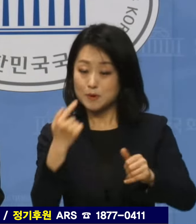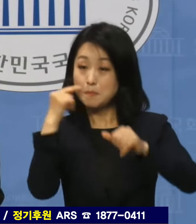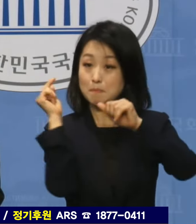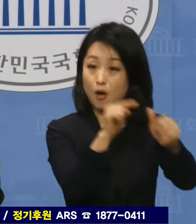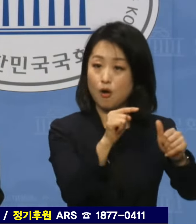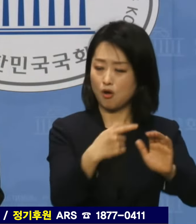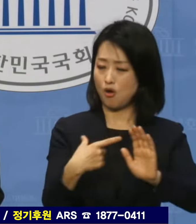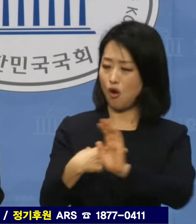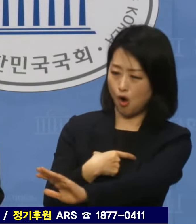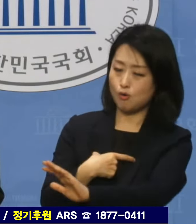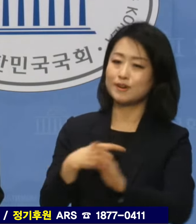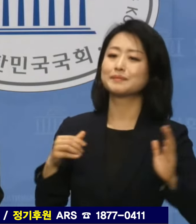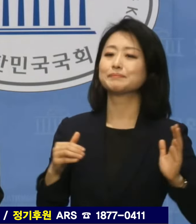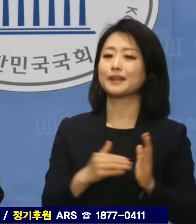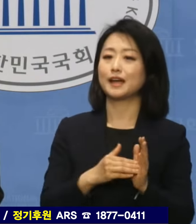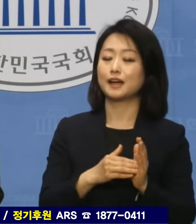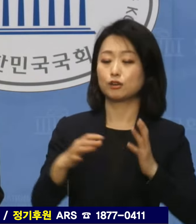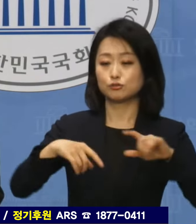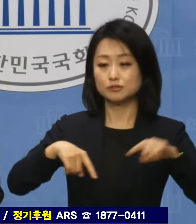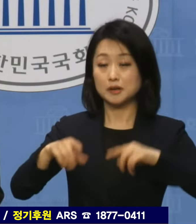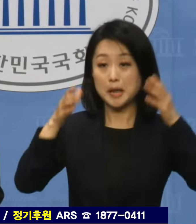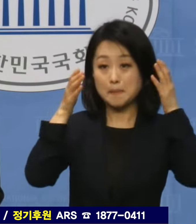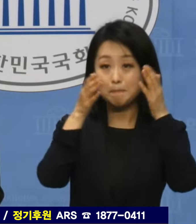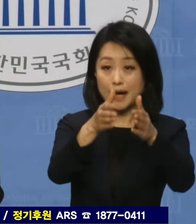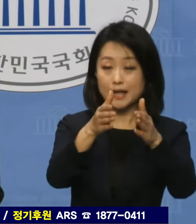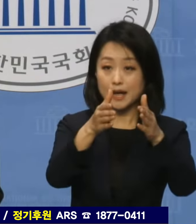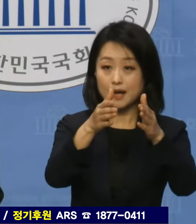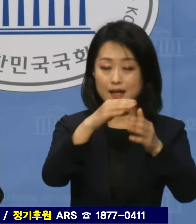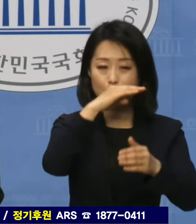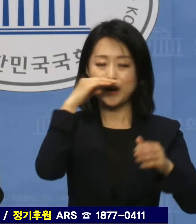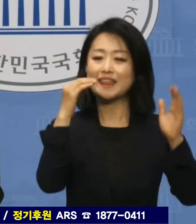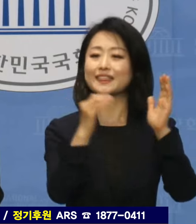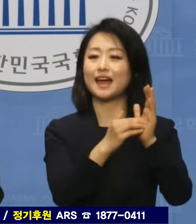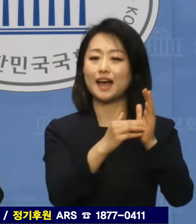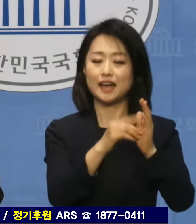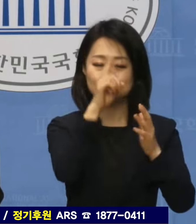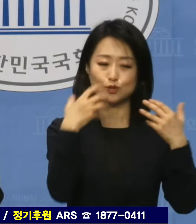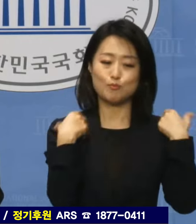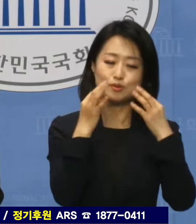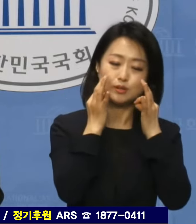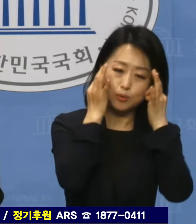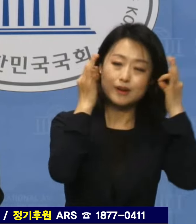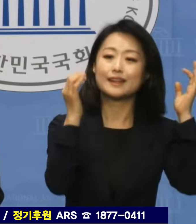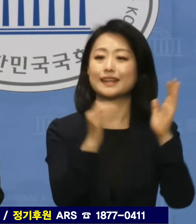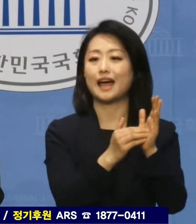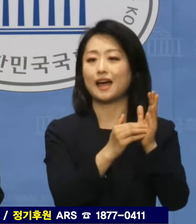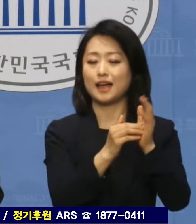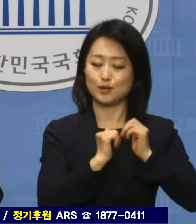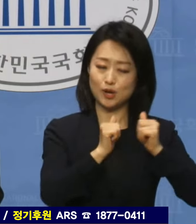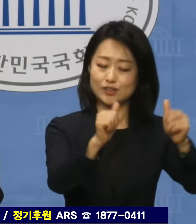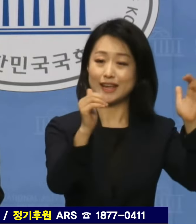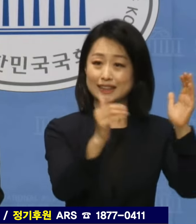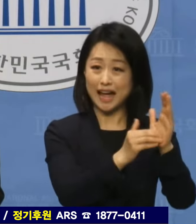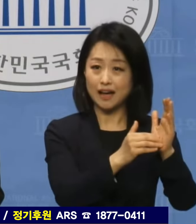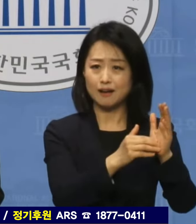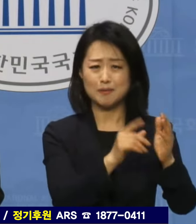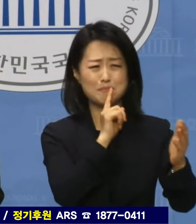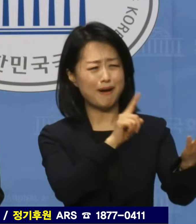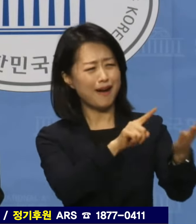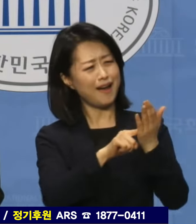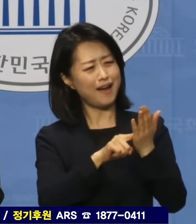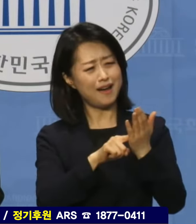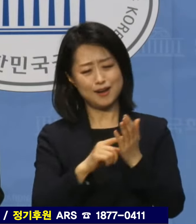거부했습니다. 국정 방향은 옳았고 정부는 최선을 다했다는 대통령에게 무슨 변화와